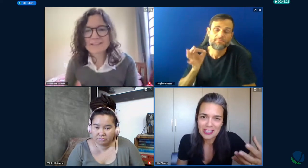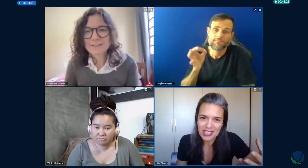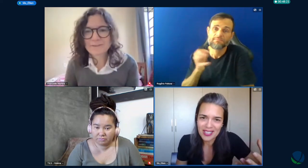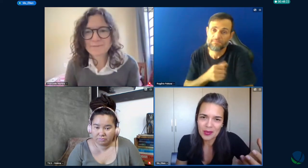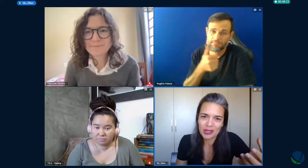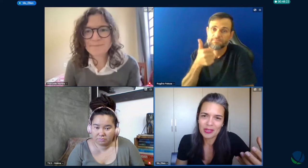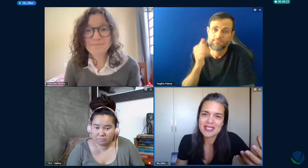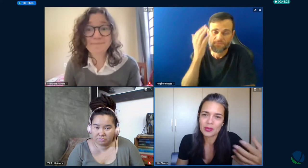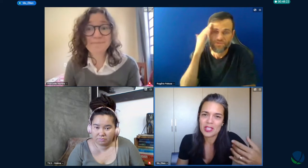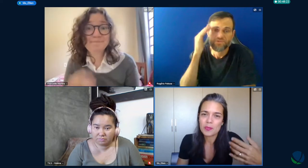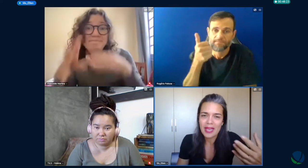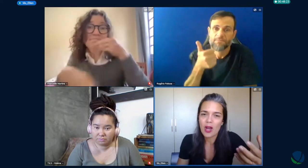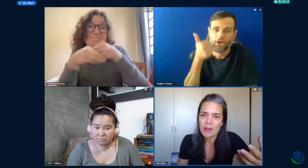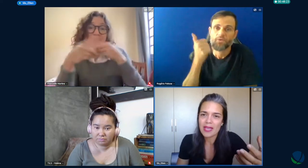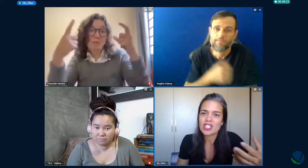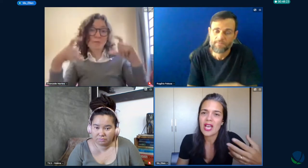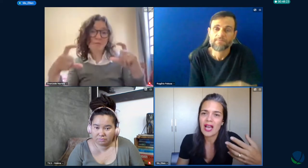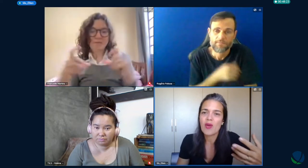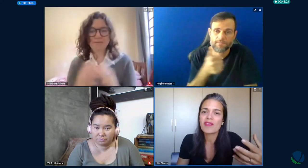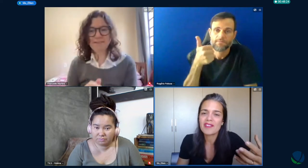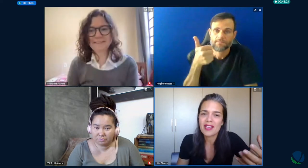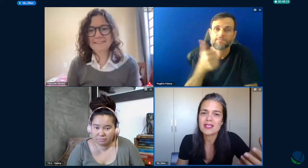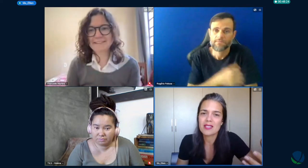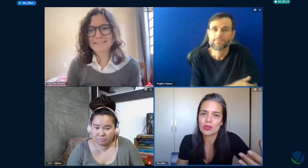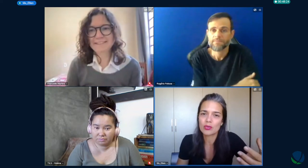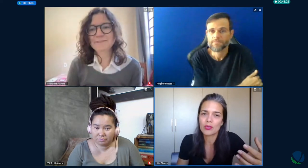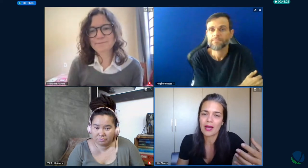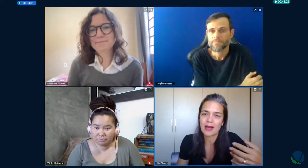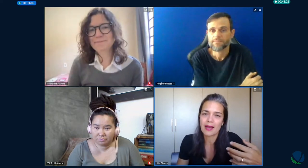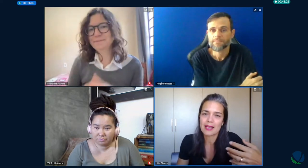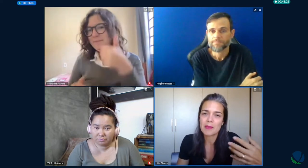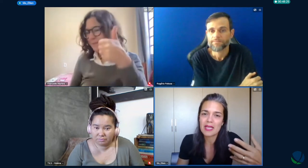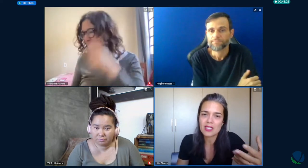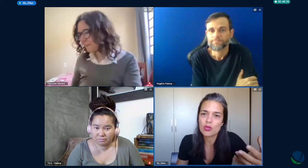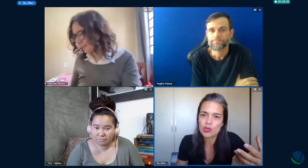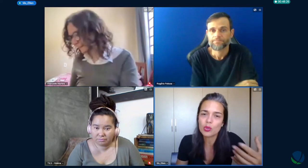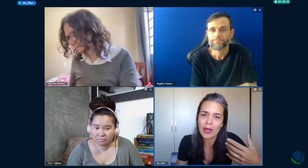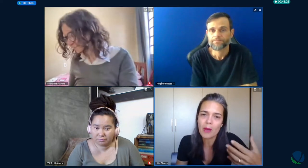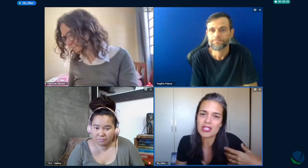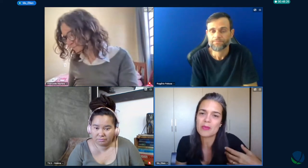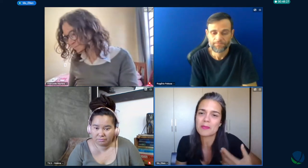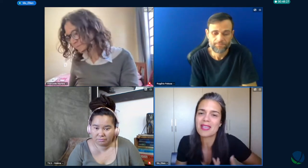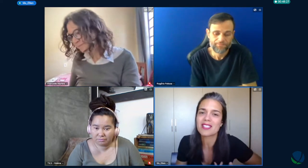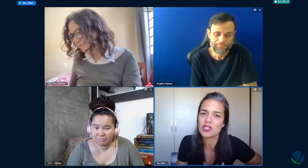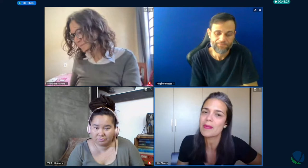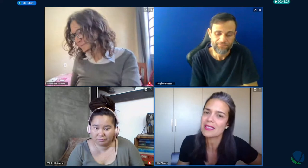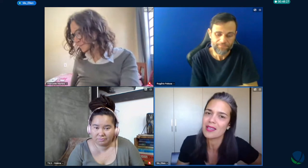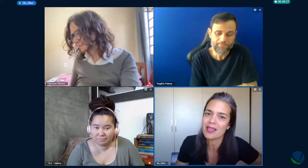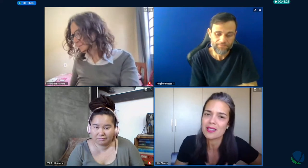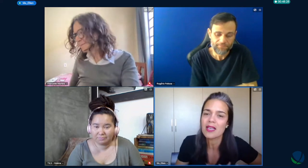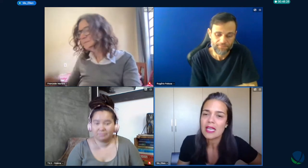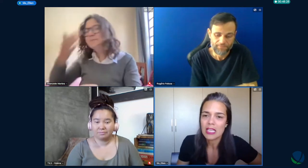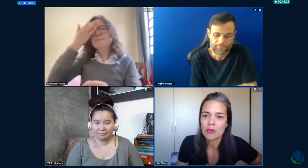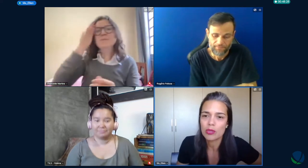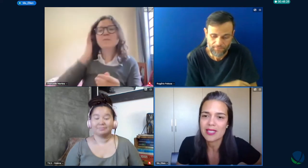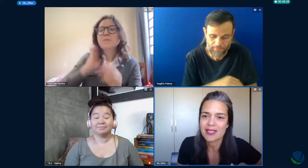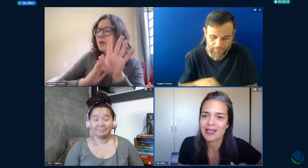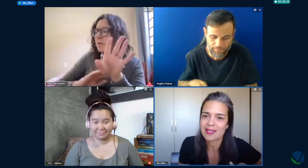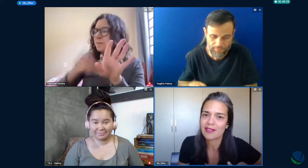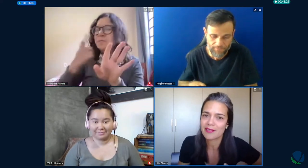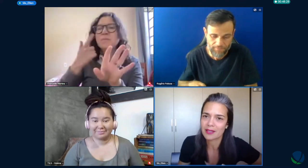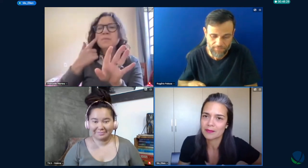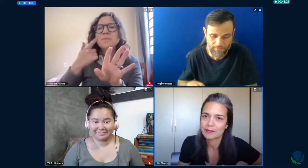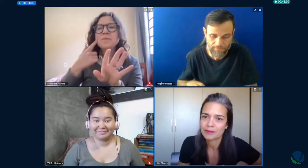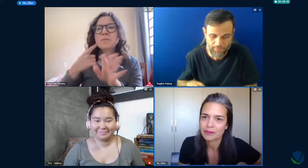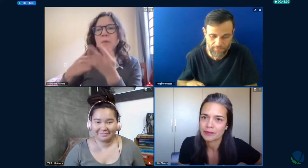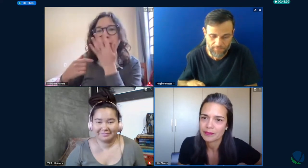uma empatia quando eu li seu texto, porque realmente a convivência, a experiência do surdo realmente é uma experiência de paciência em muitas